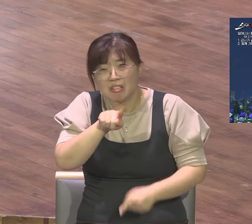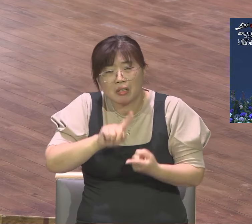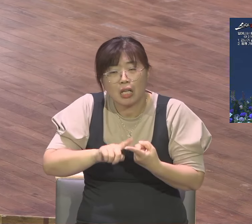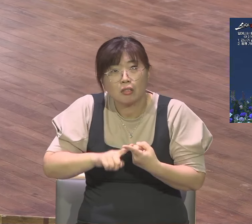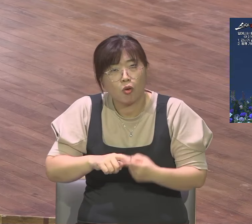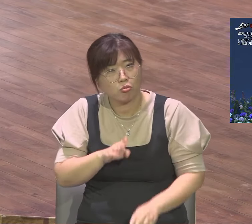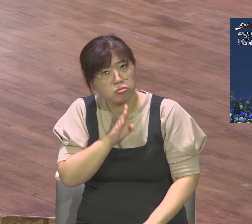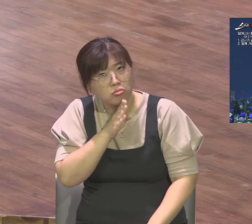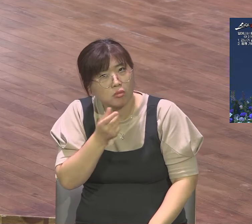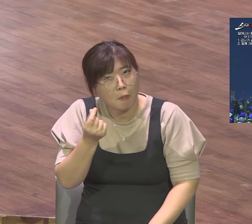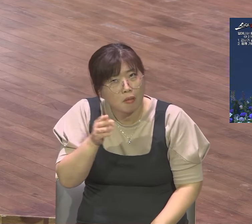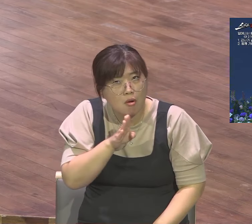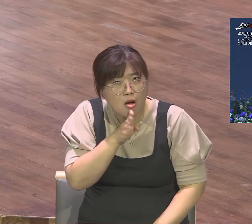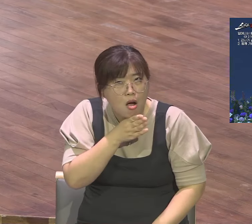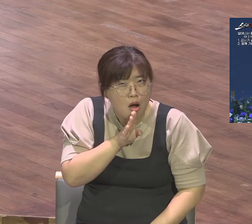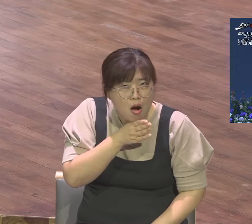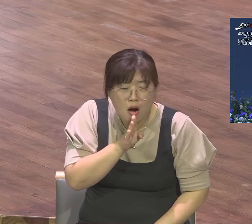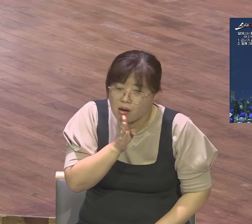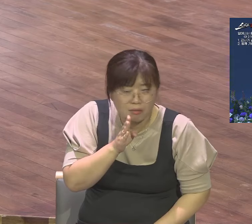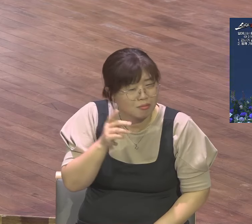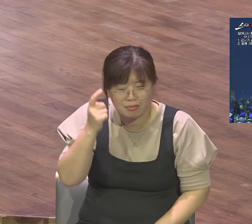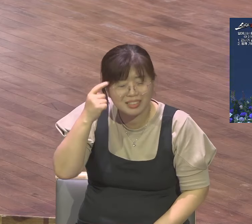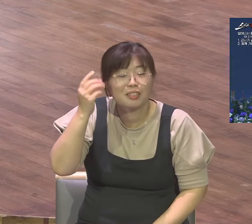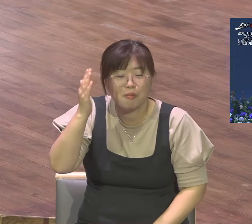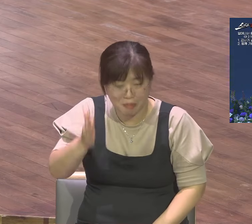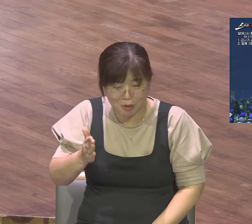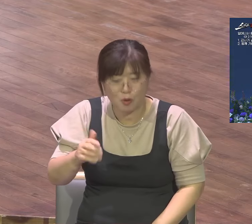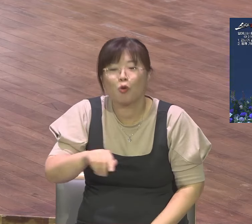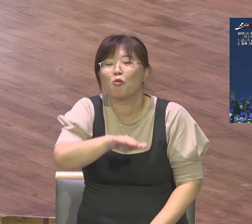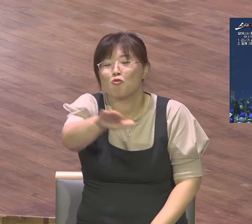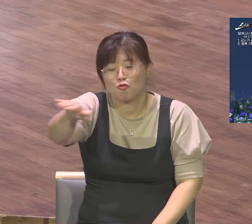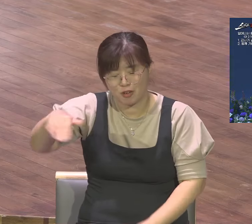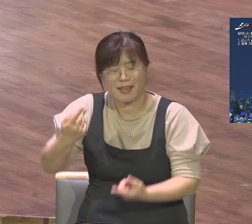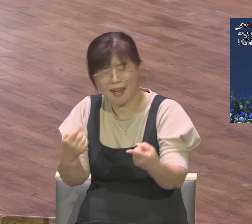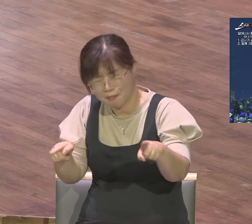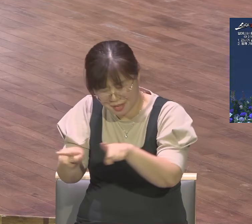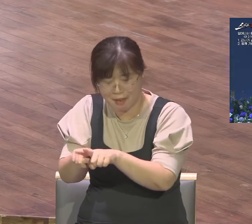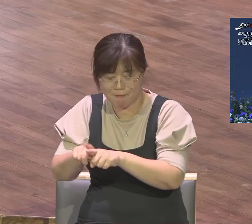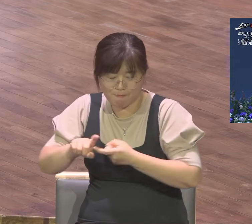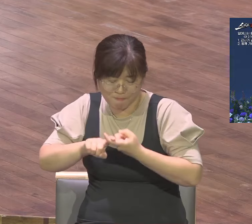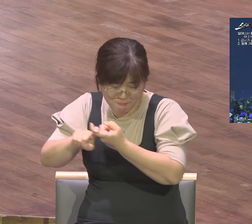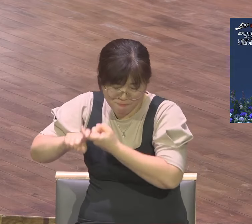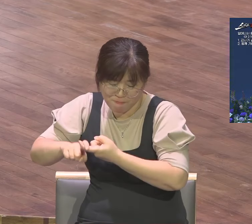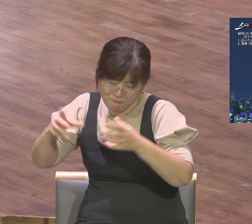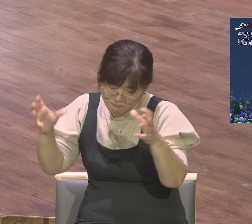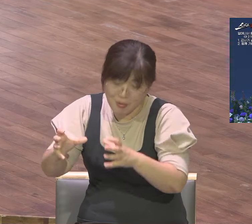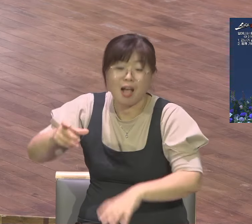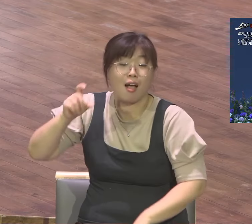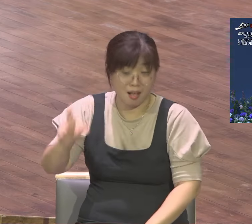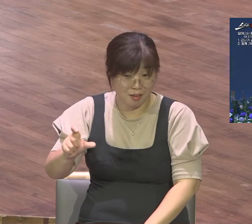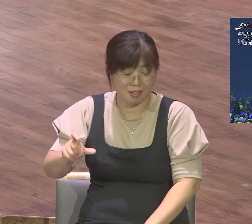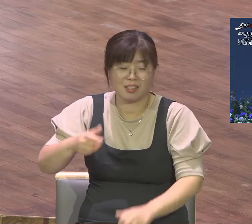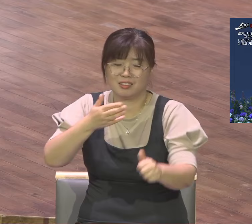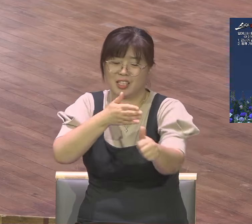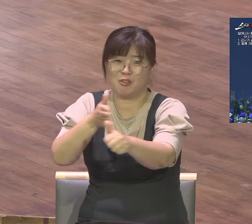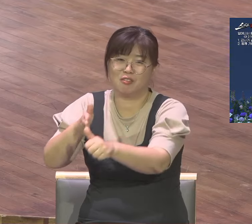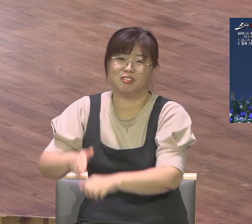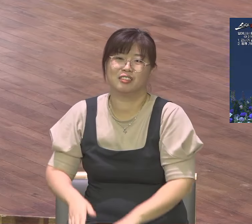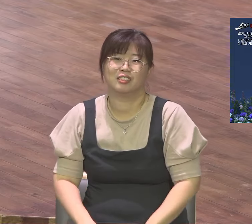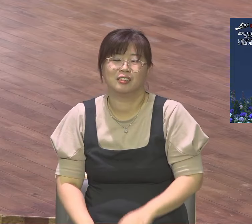고율, 권력, 사대, 장막터를 넓혀가는 이 사명이에요. 여러분 그래서 늘